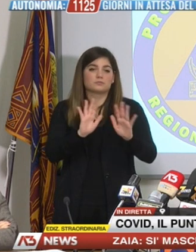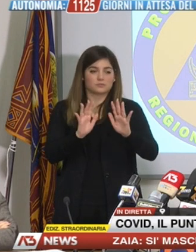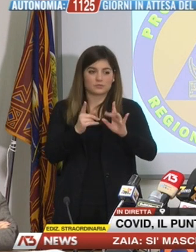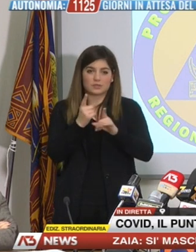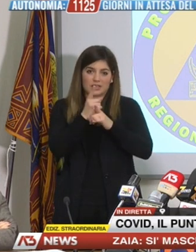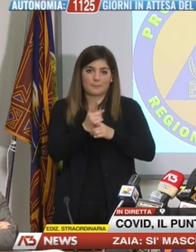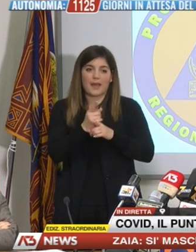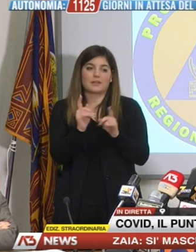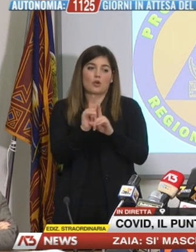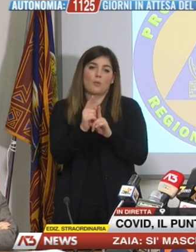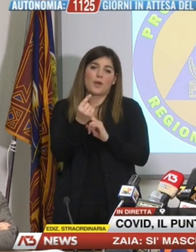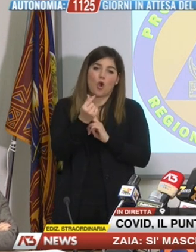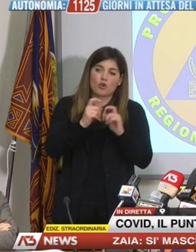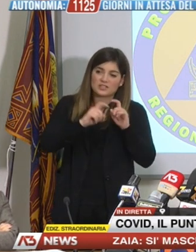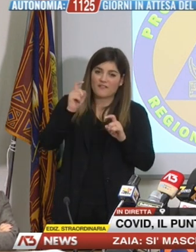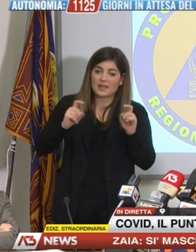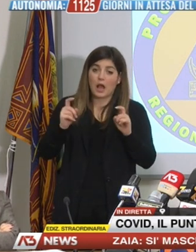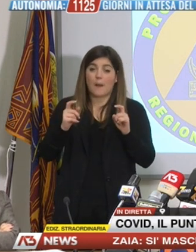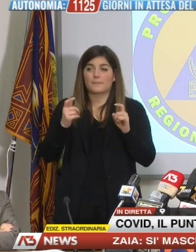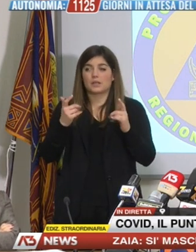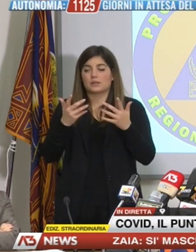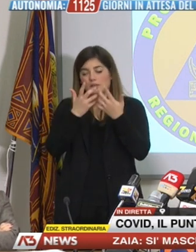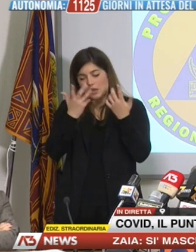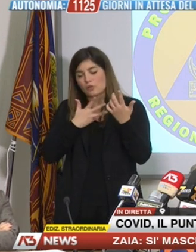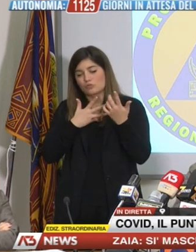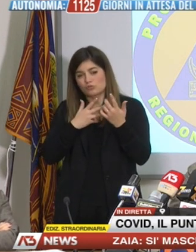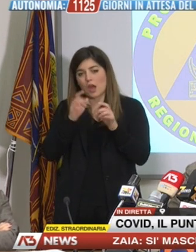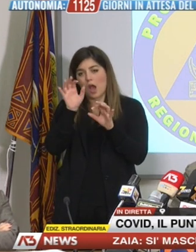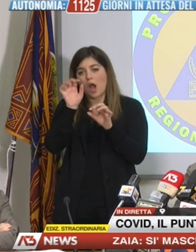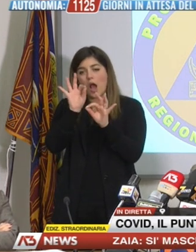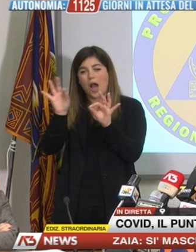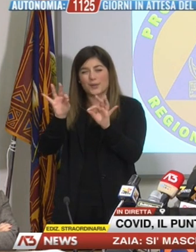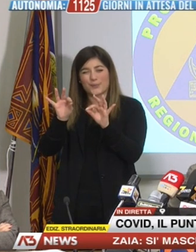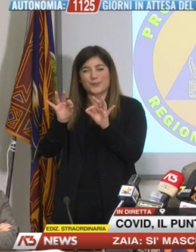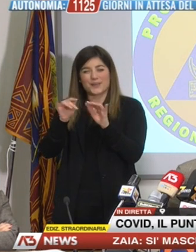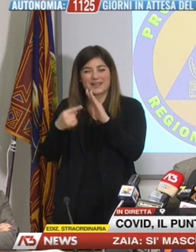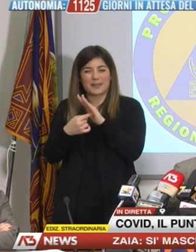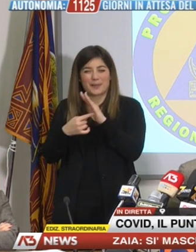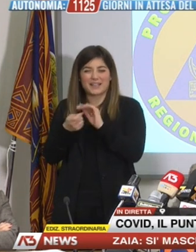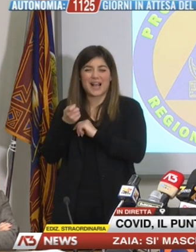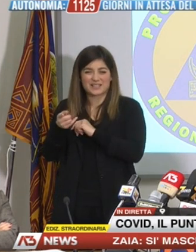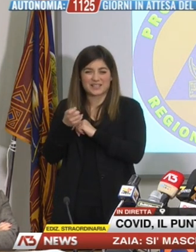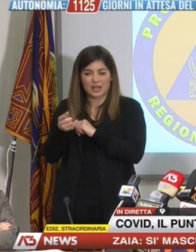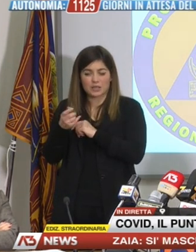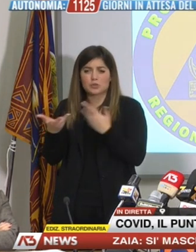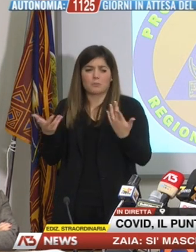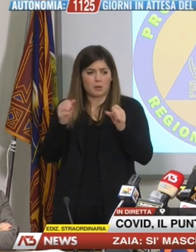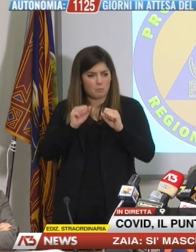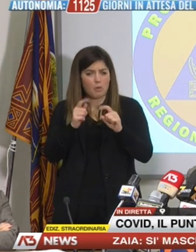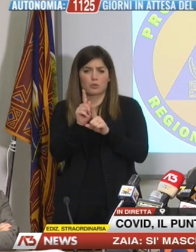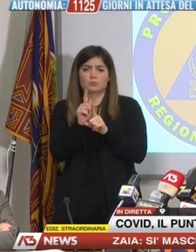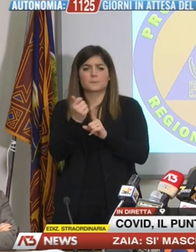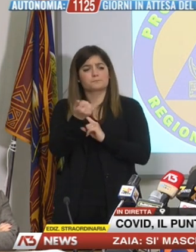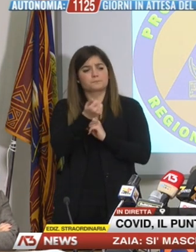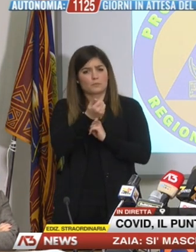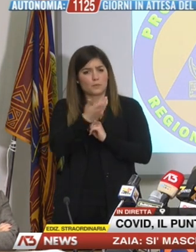hai magari del personale che l'hai messo in cassa integrazione o quant'altro, ma stabilire una quota ragionevole per